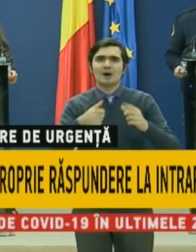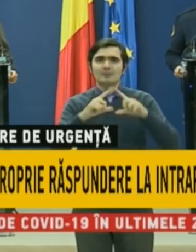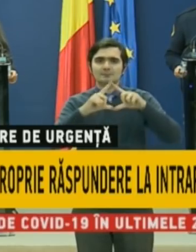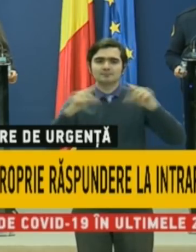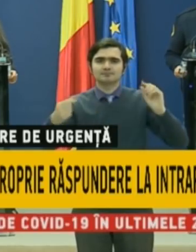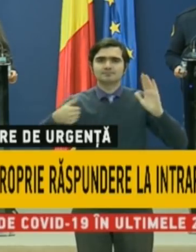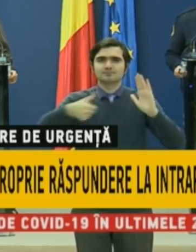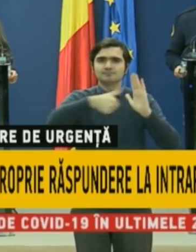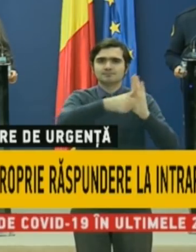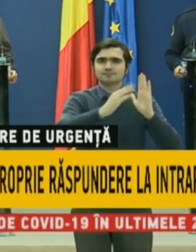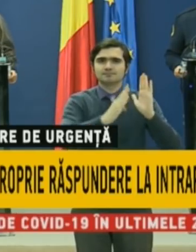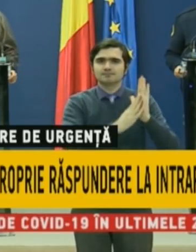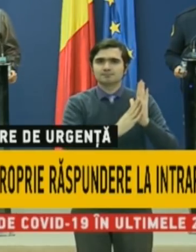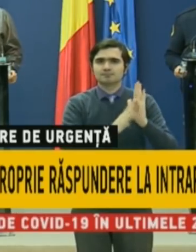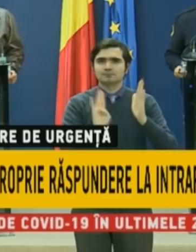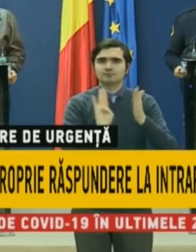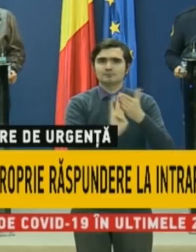la intrarea în țară,